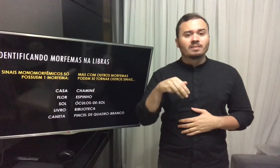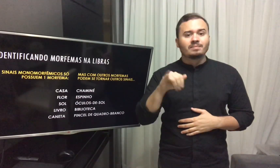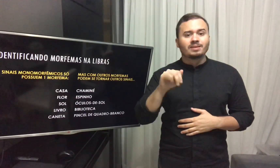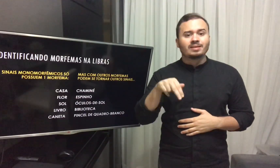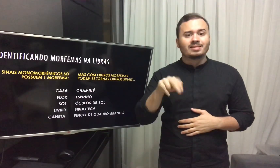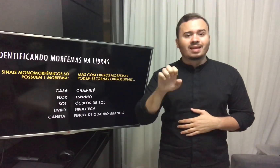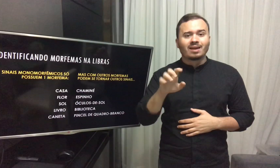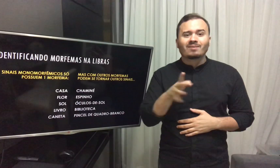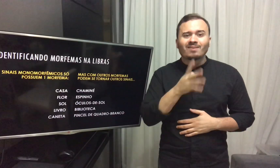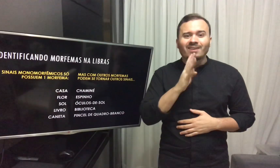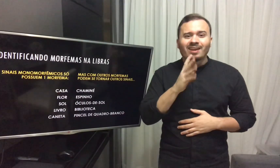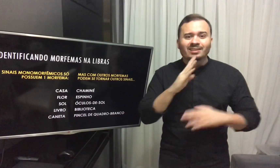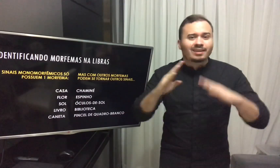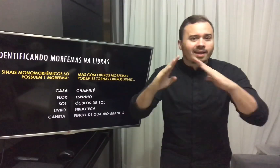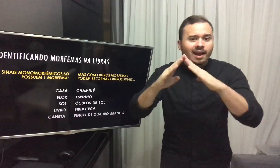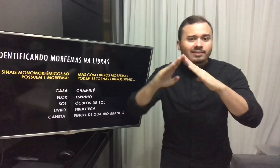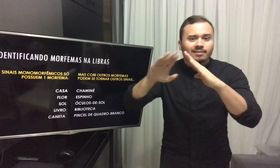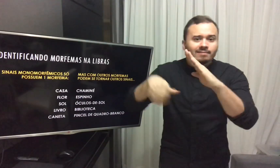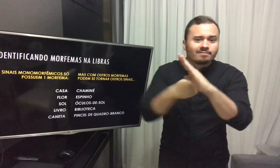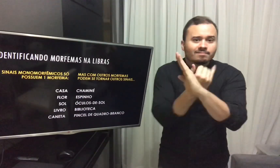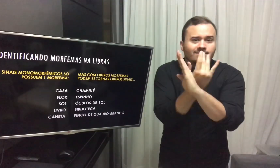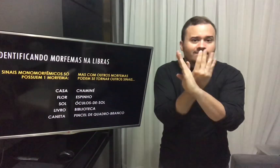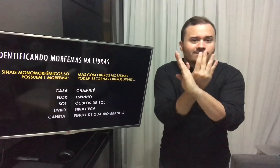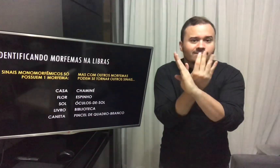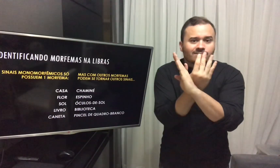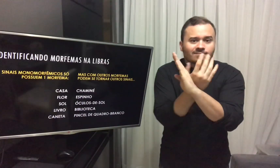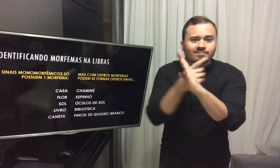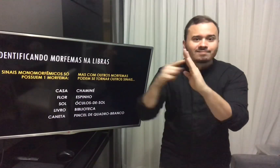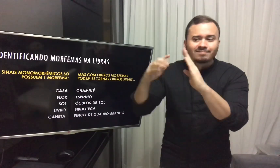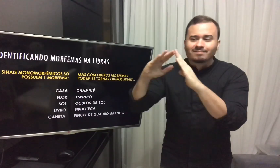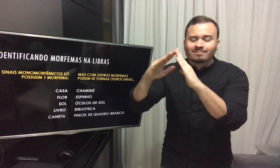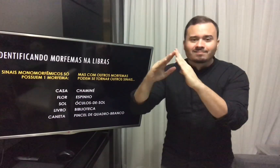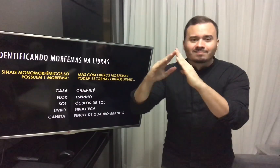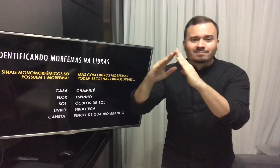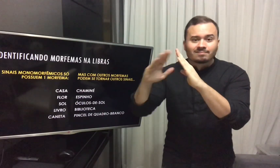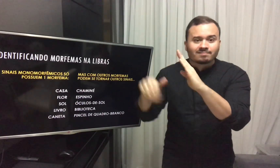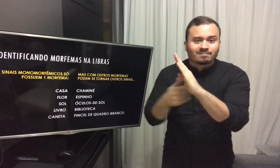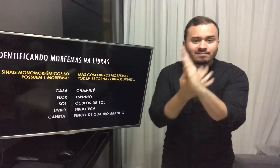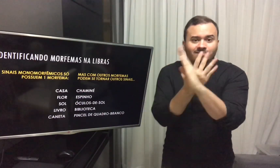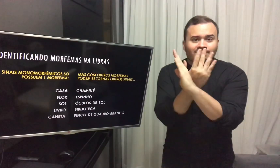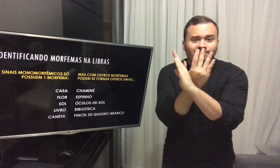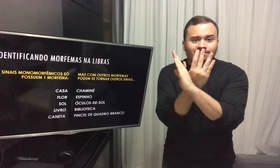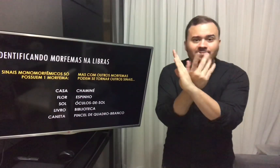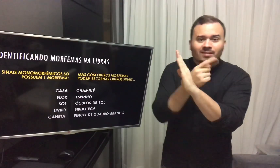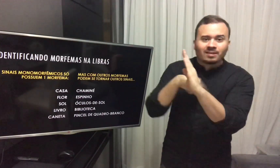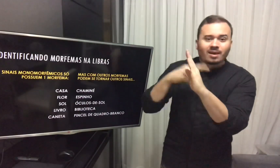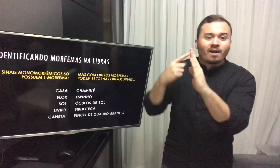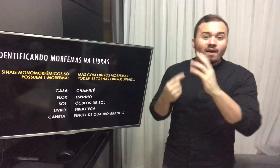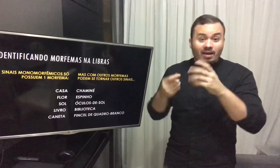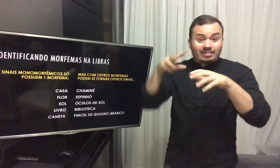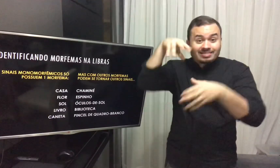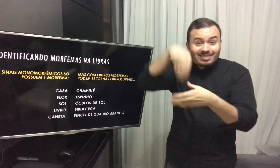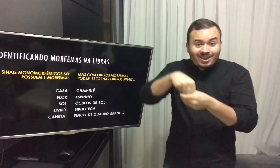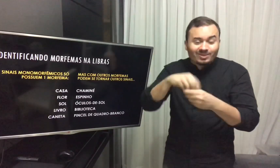sinal adicionando novos morfemas. Por exemplo, chaminé, eu faço primeiro esse sinal de casa e depois esse segundo